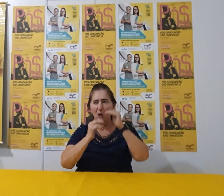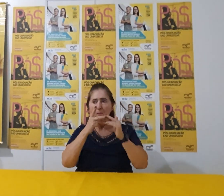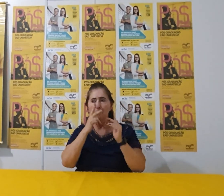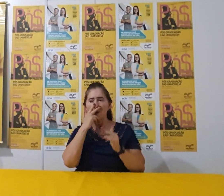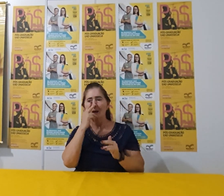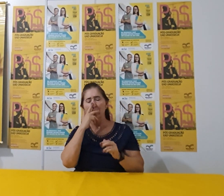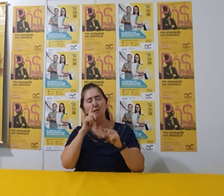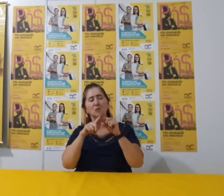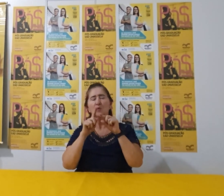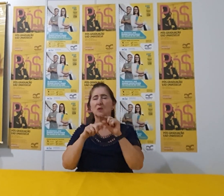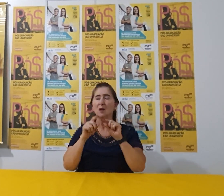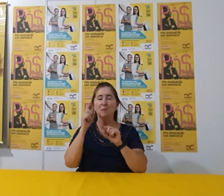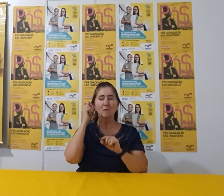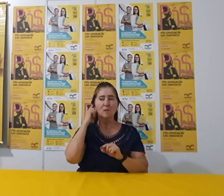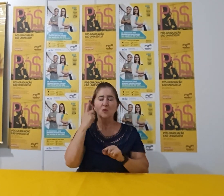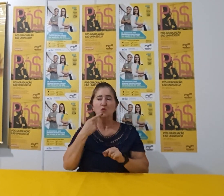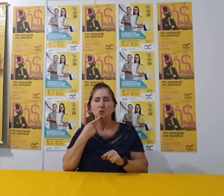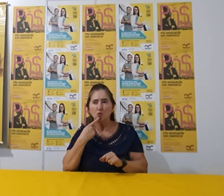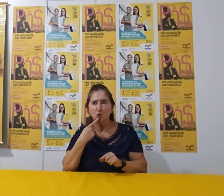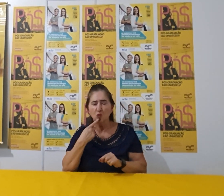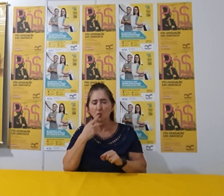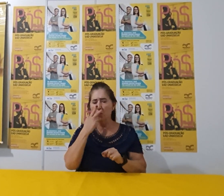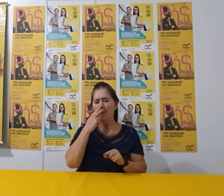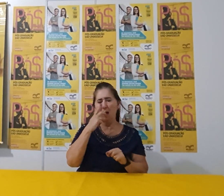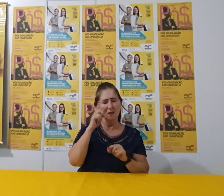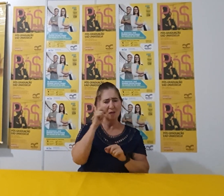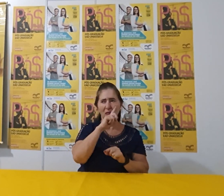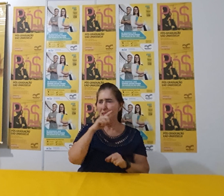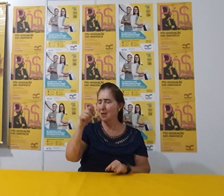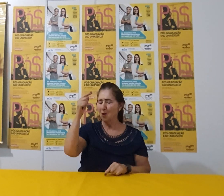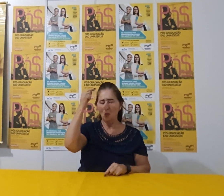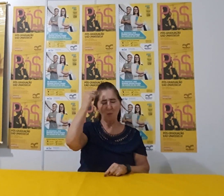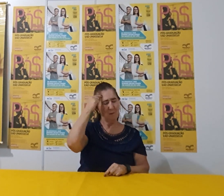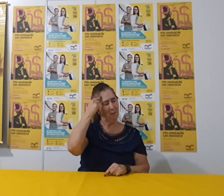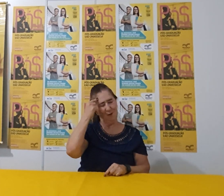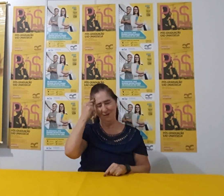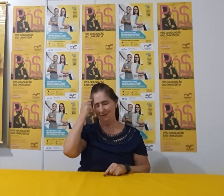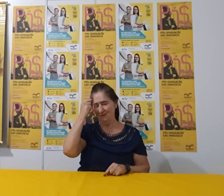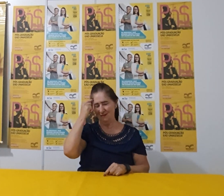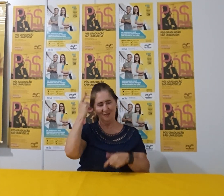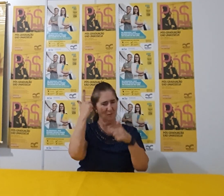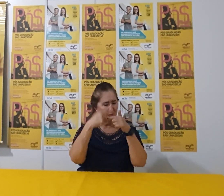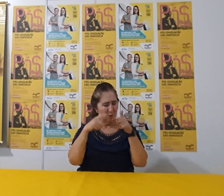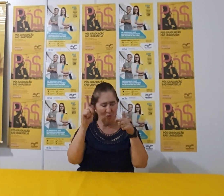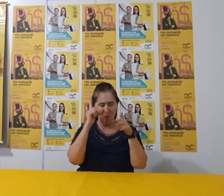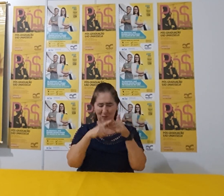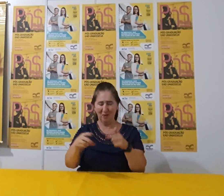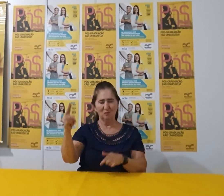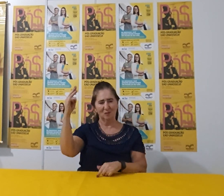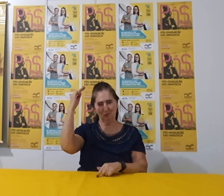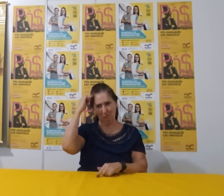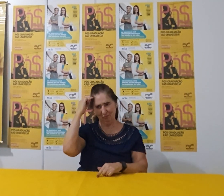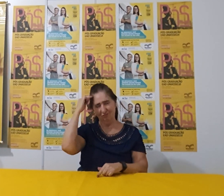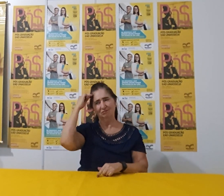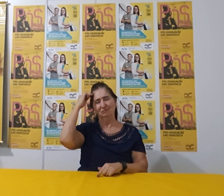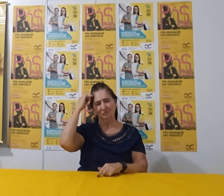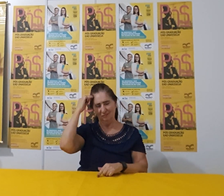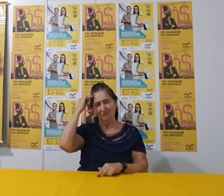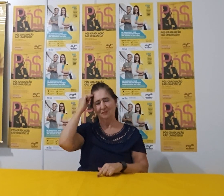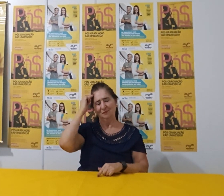por achar que a surdez afetava o desenvolvimento cerebral, ocasionando o retardo mental. Em